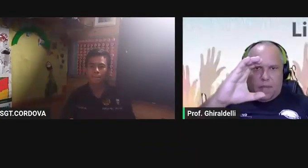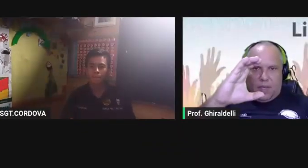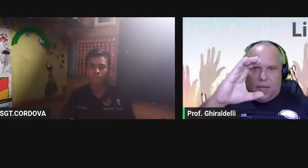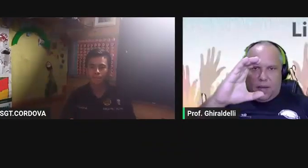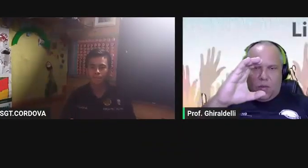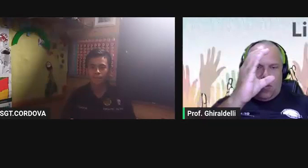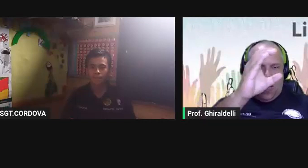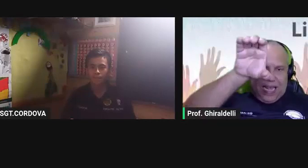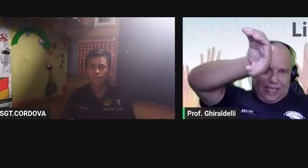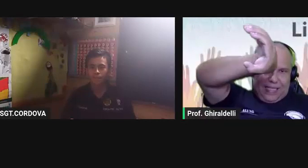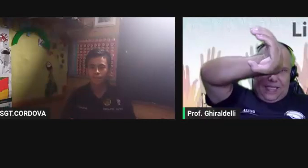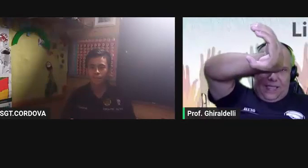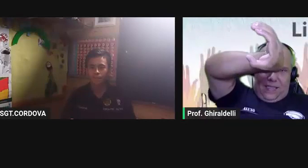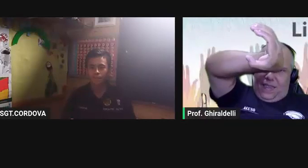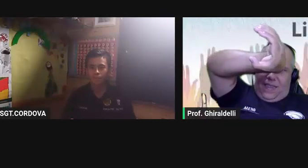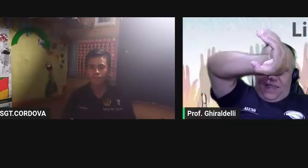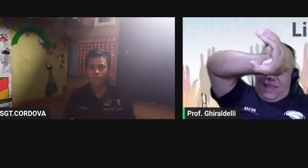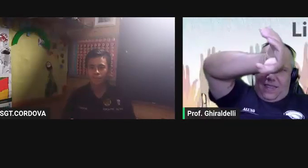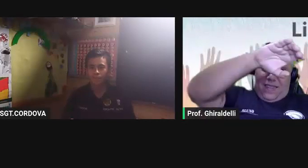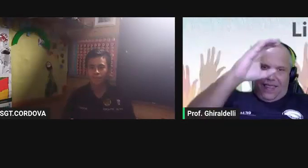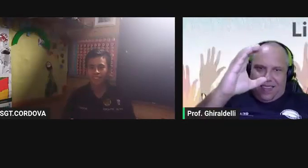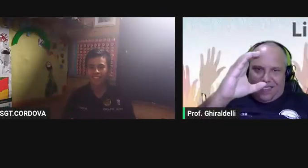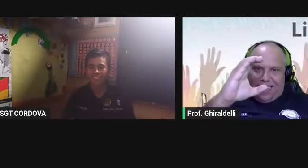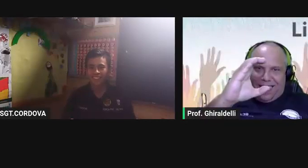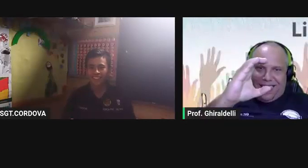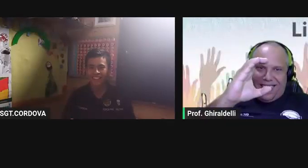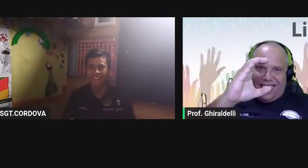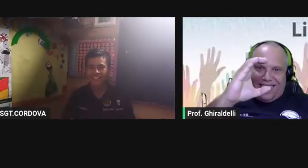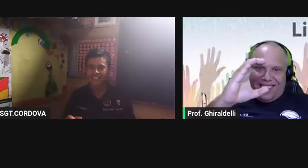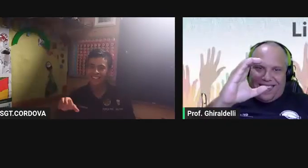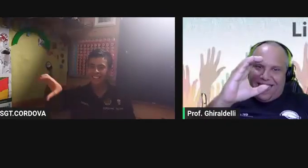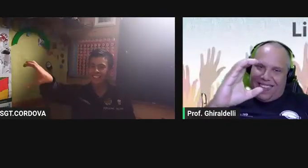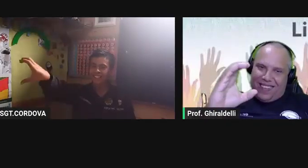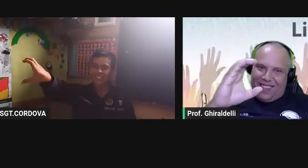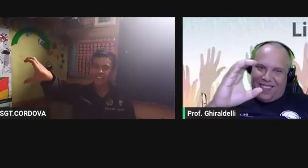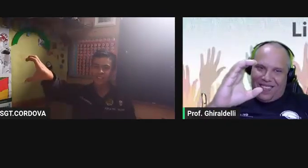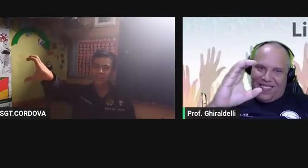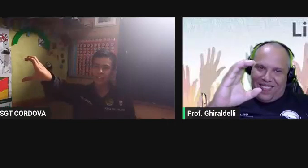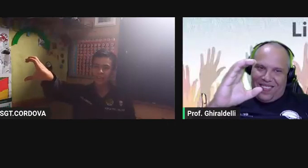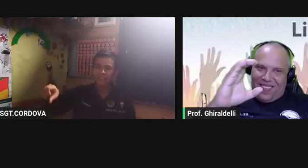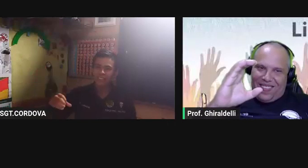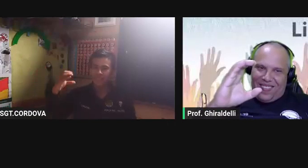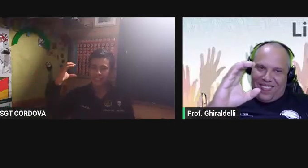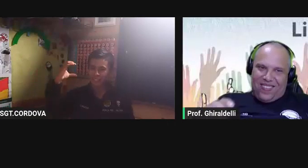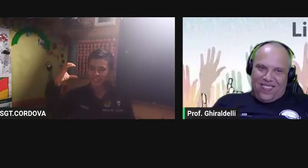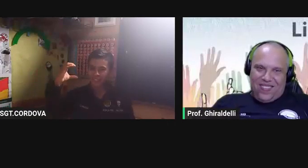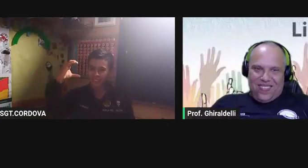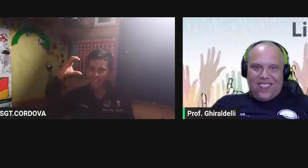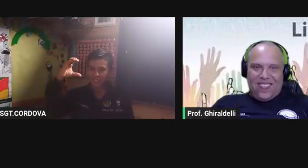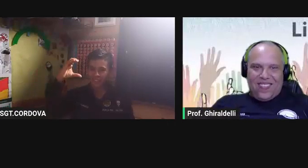C. Assim é. C. Assim é claro que é só para quem tá mostrando, mas o certo é assim